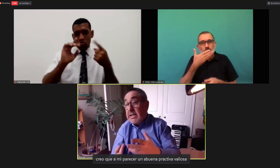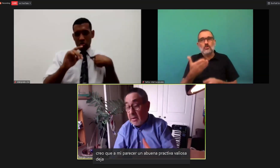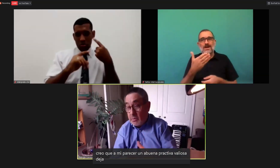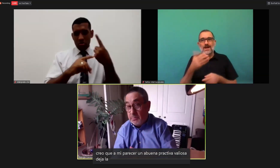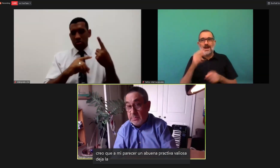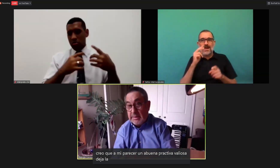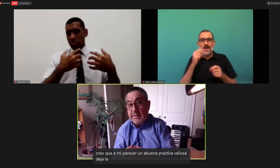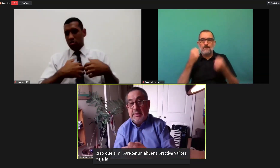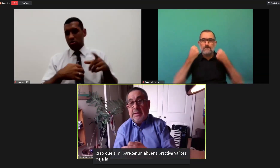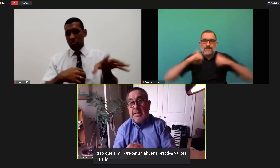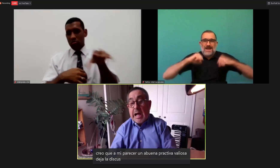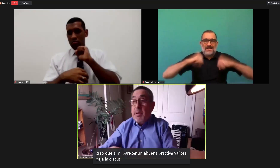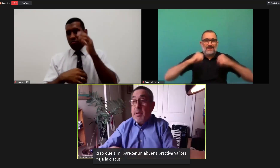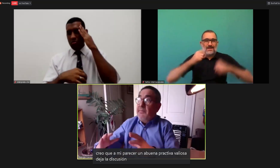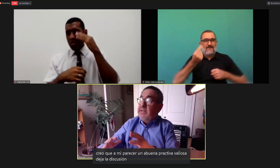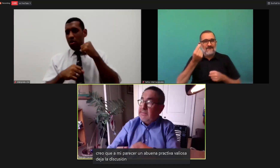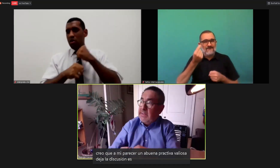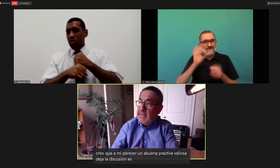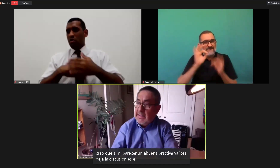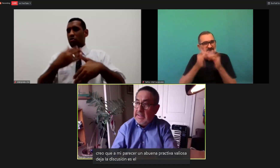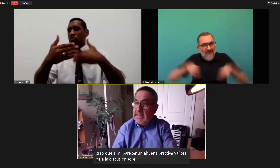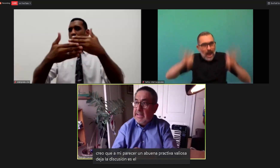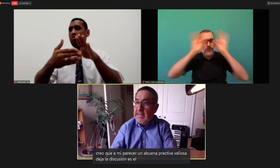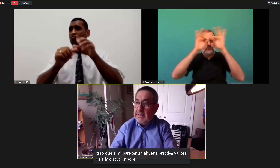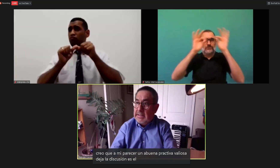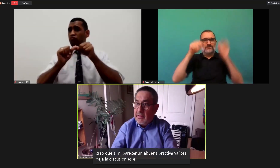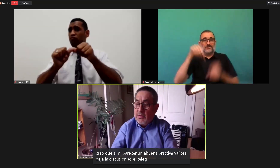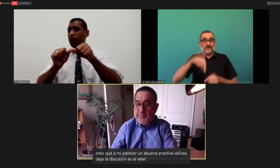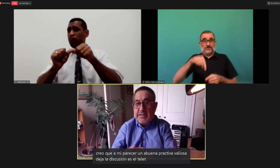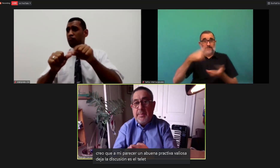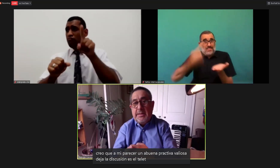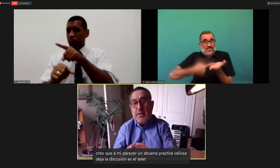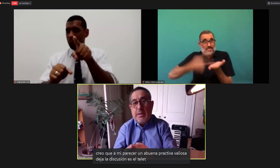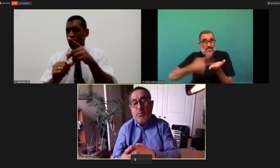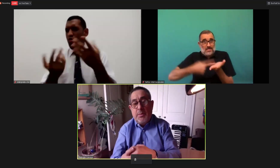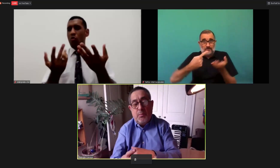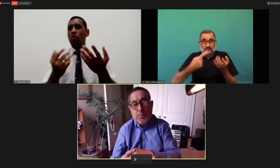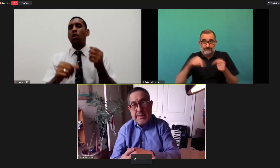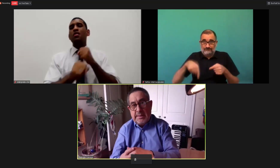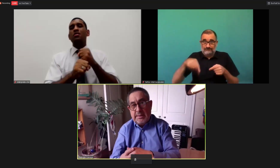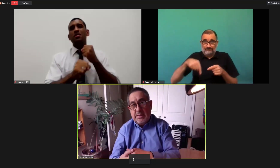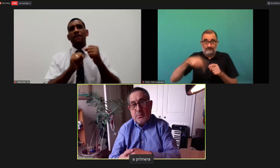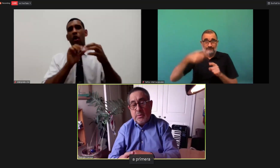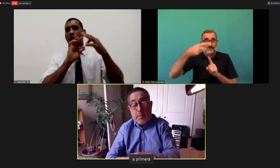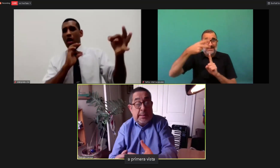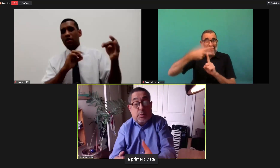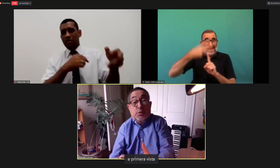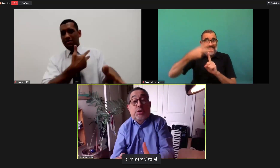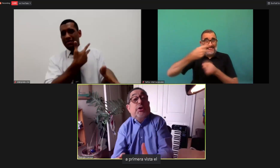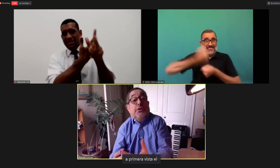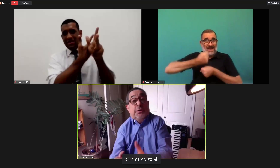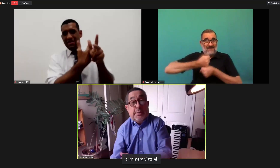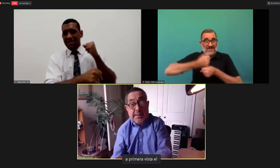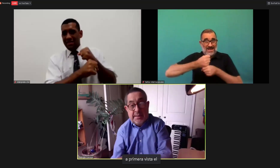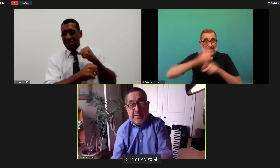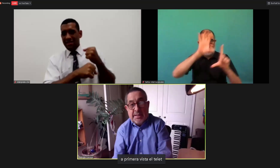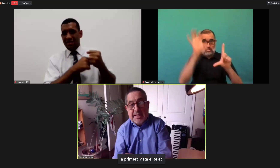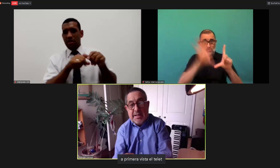el teletrabajo. A primera vista, el teletrabajo efectivamente es una muy buena